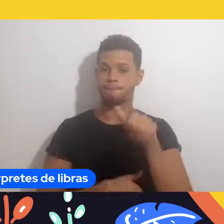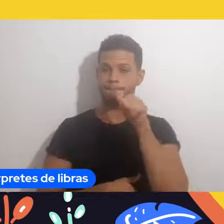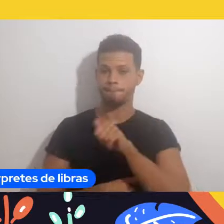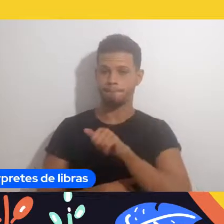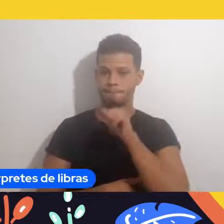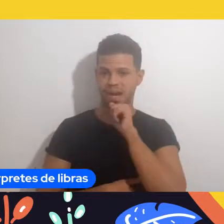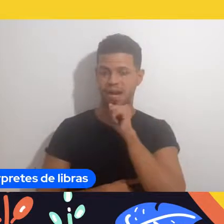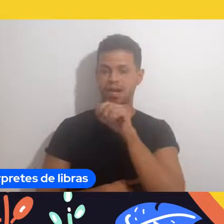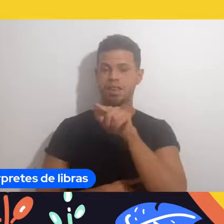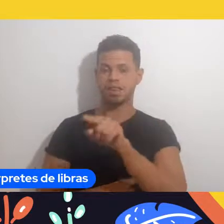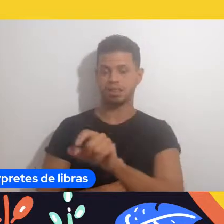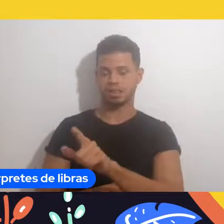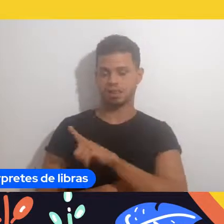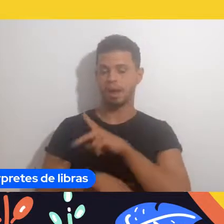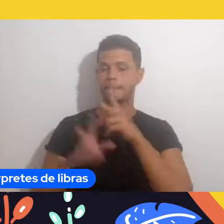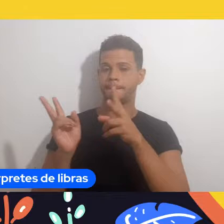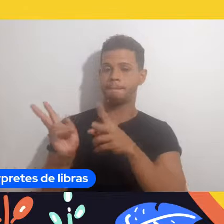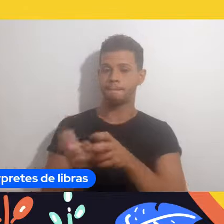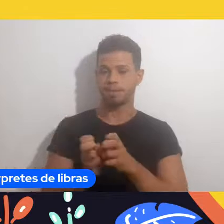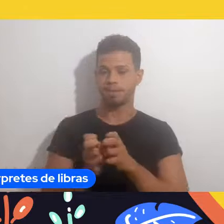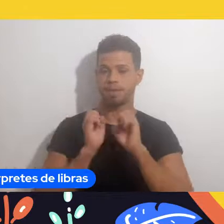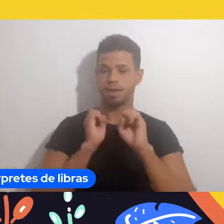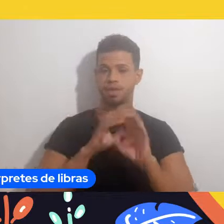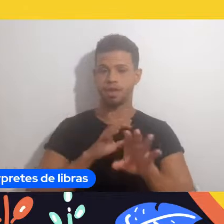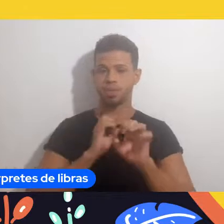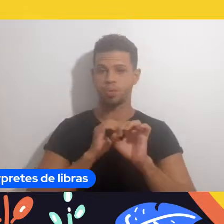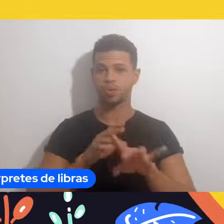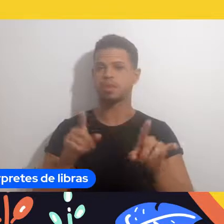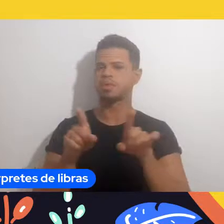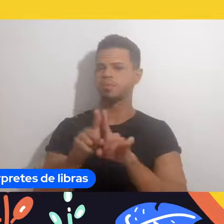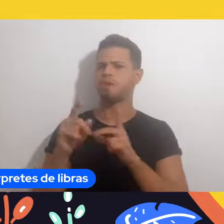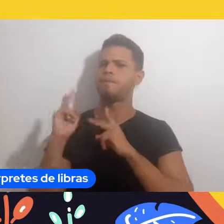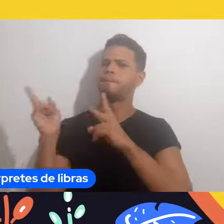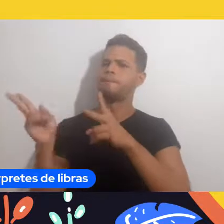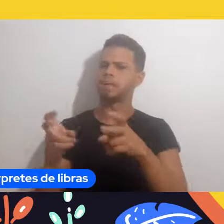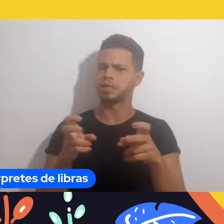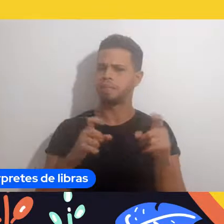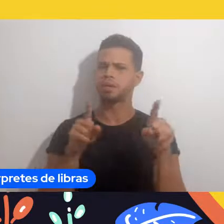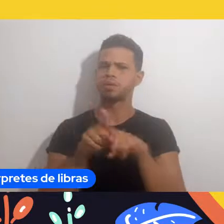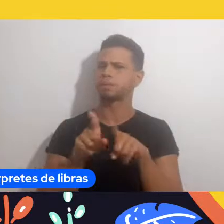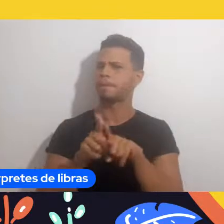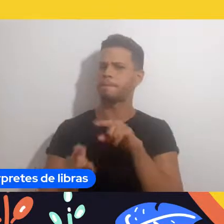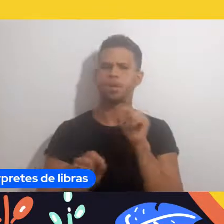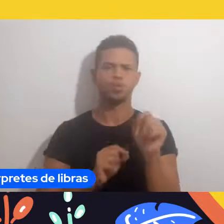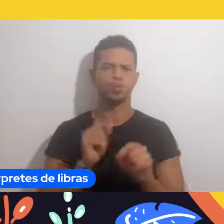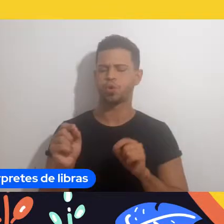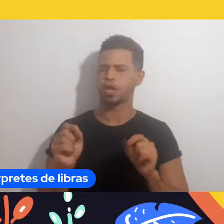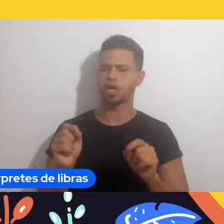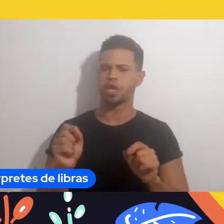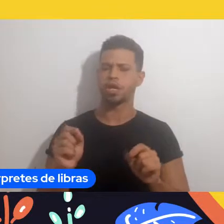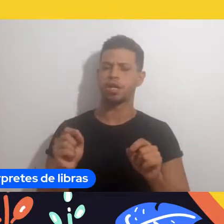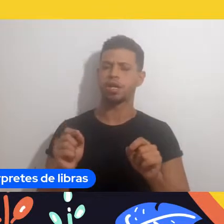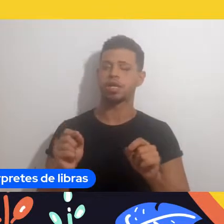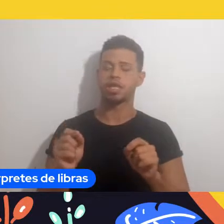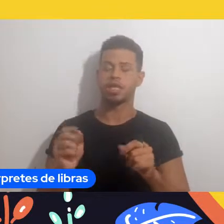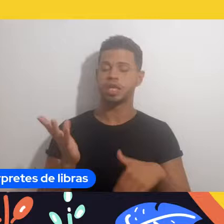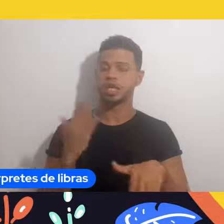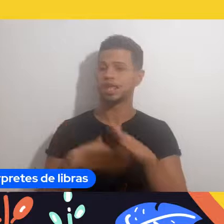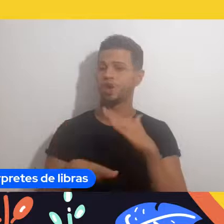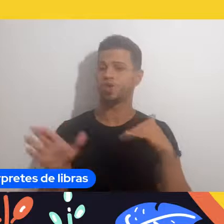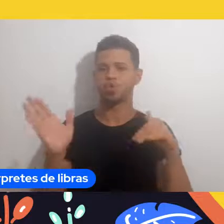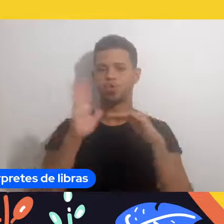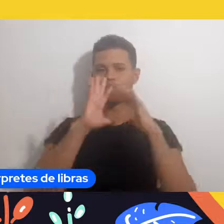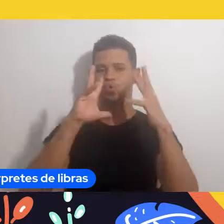de perceber na educação, eu fui percebendo também nos meus entornos. E